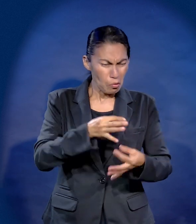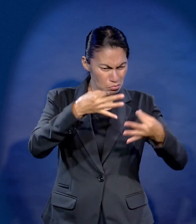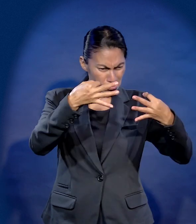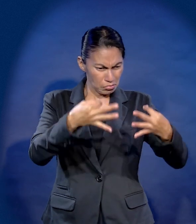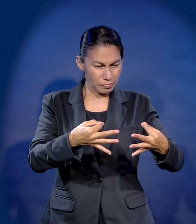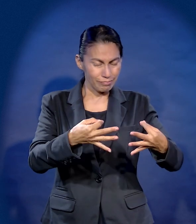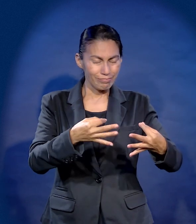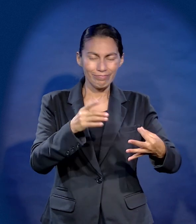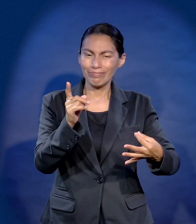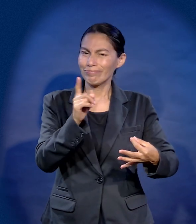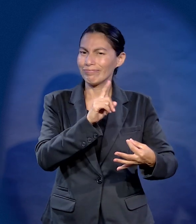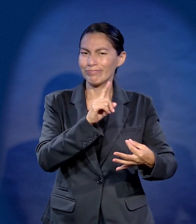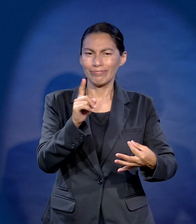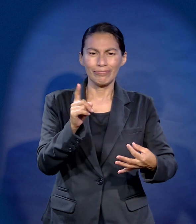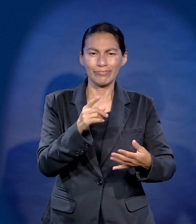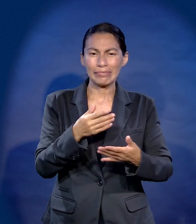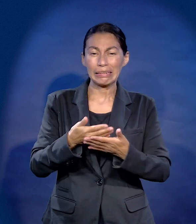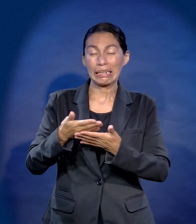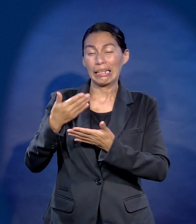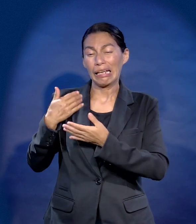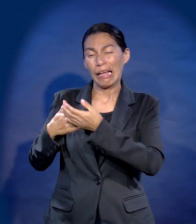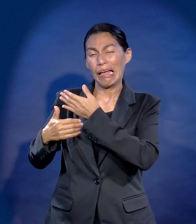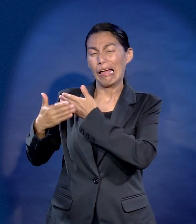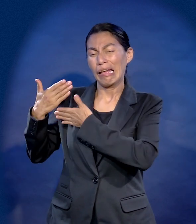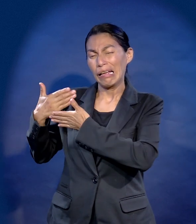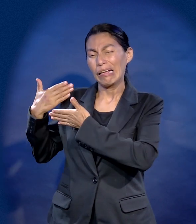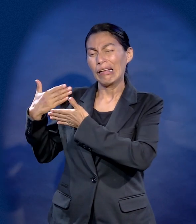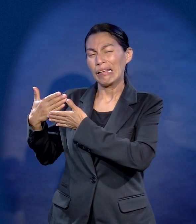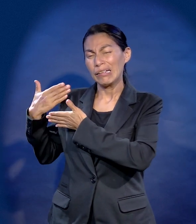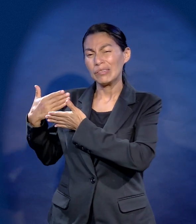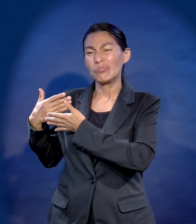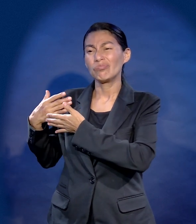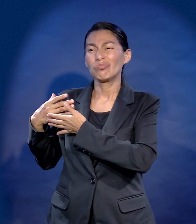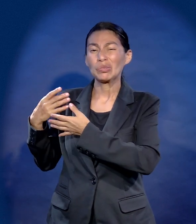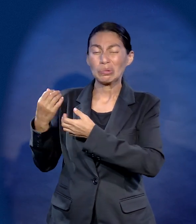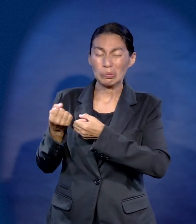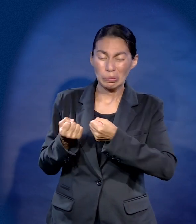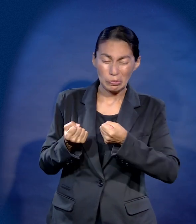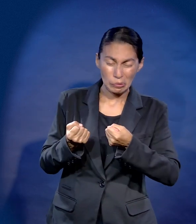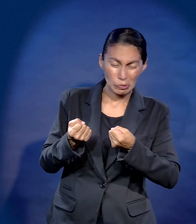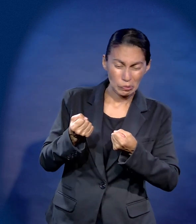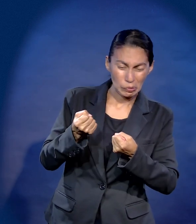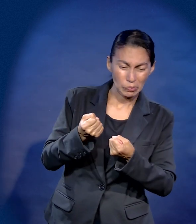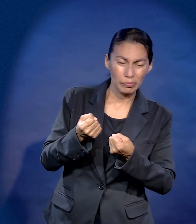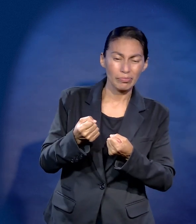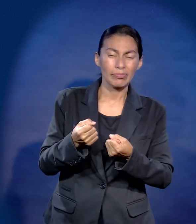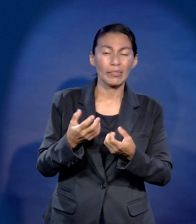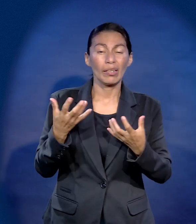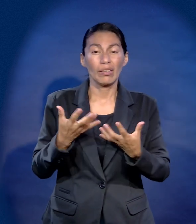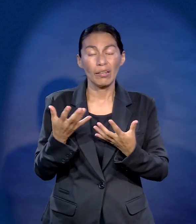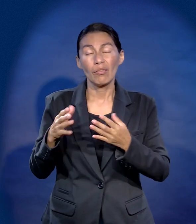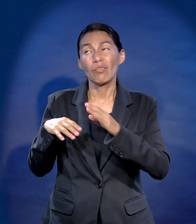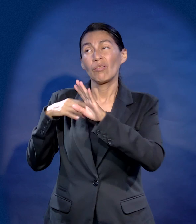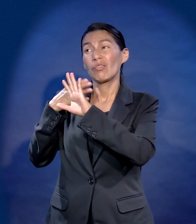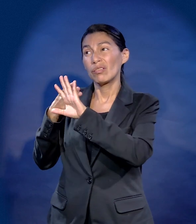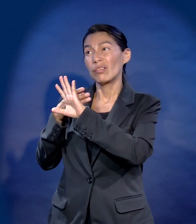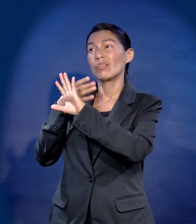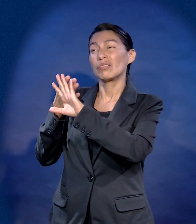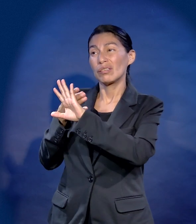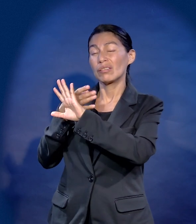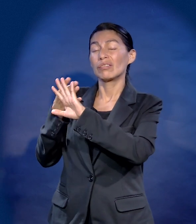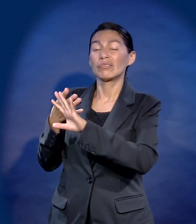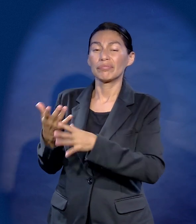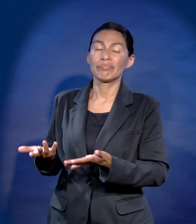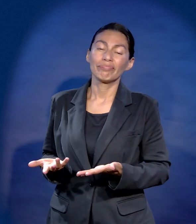qué si todo estaba tan perfecto? No estaba tan perfecto. Tenía tiempo que veníamos forzando los mandos y retomamos